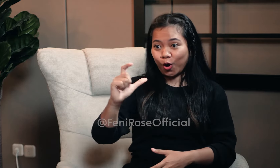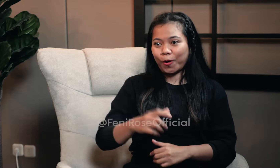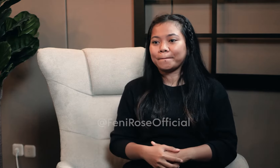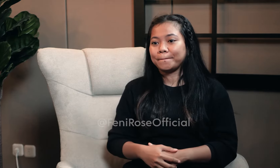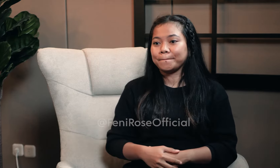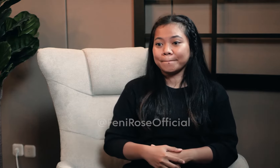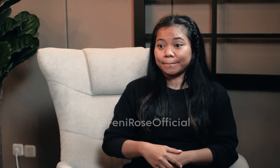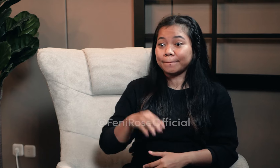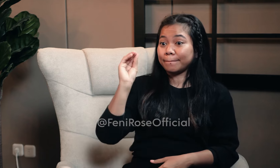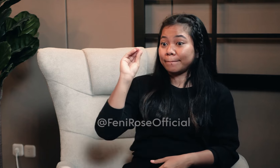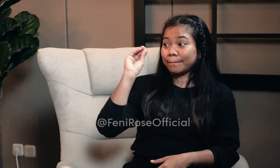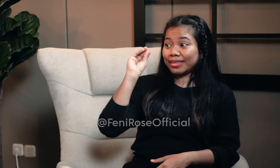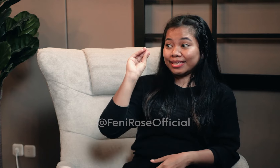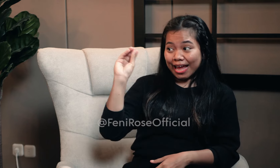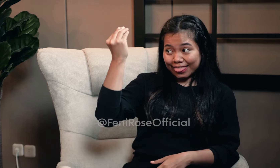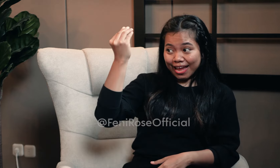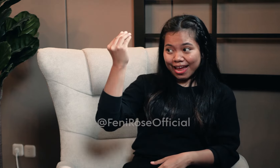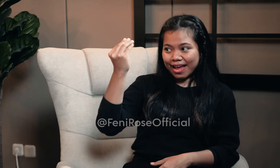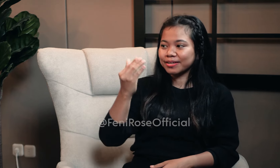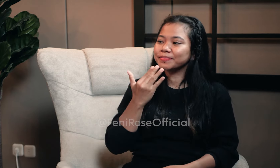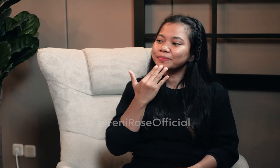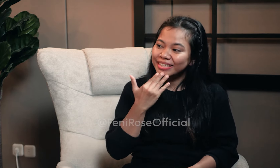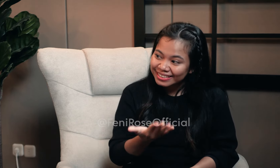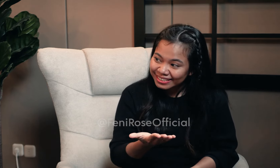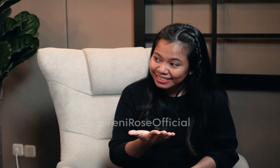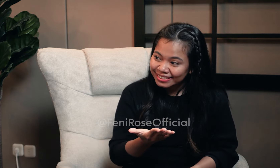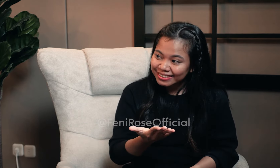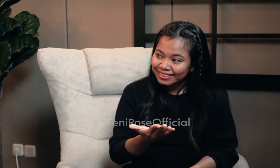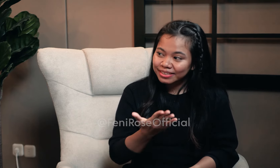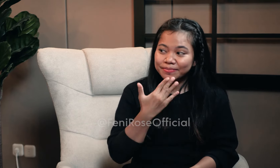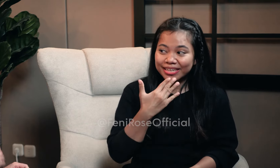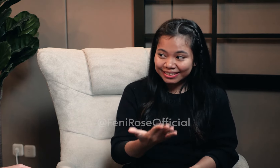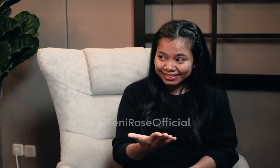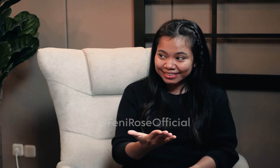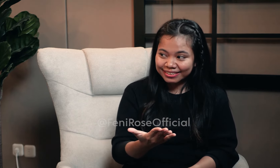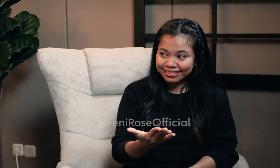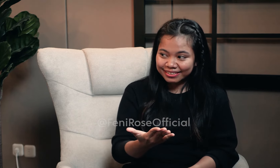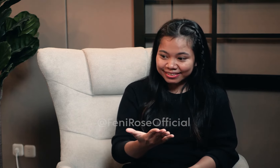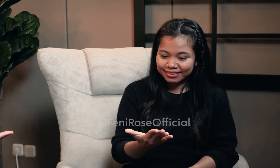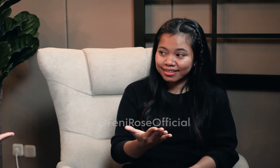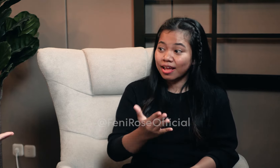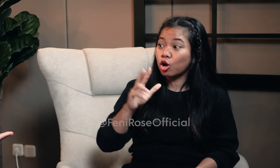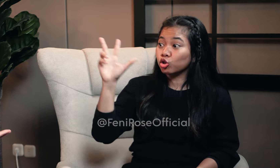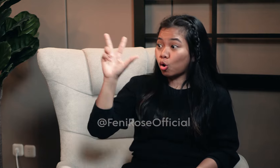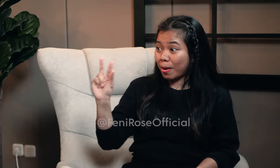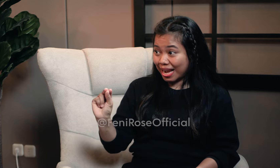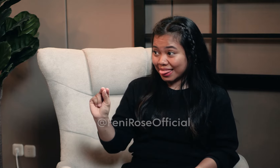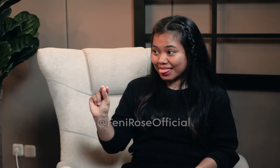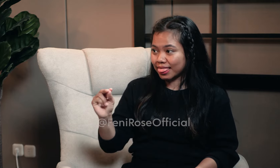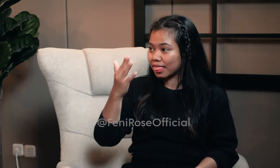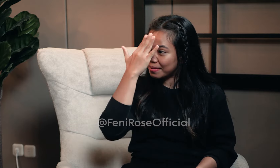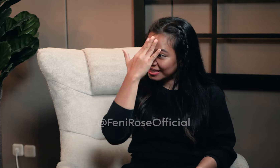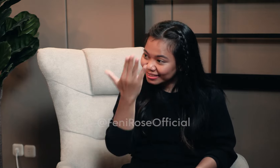berusaha untuk mempelajari bahasa isyarat yang baru-baru contoh Jakarta isyarat seperti ini Terima kasih isyarat seperti ini Jawa